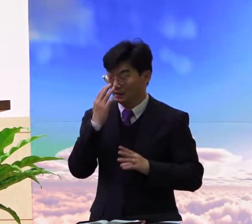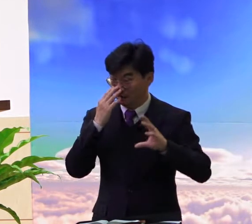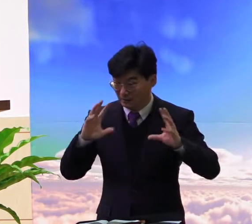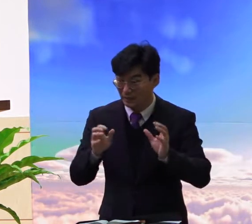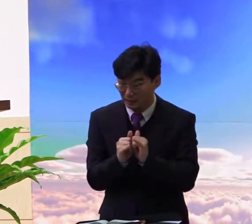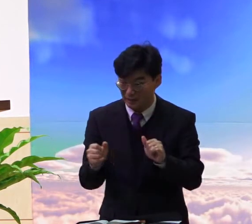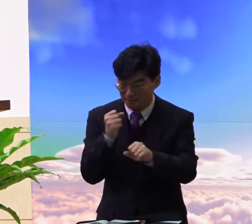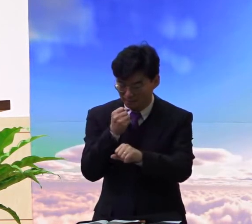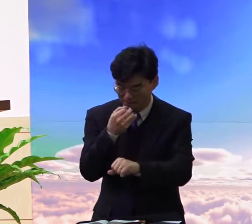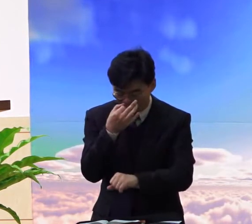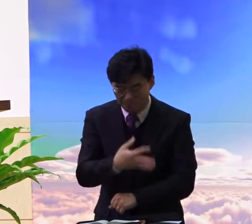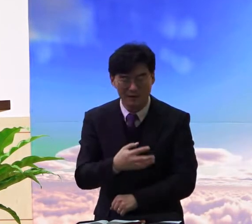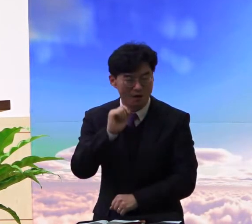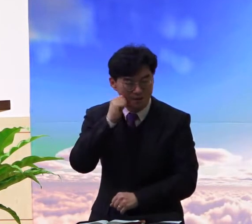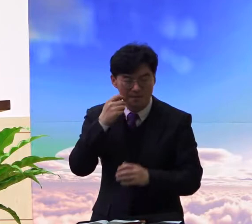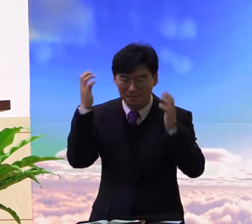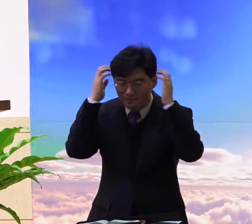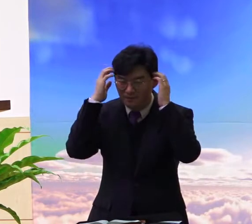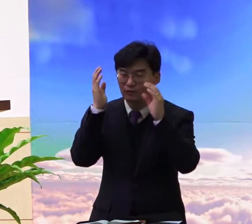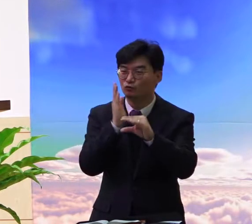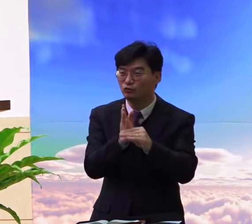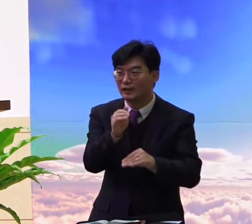상하니라 하고 기록했습니다.